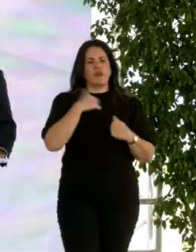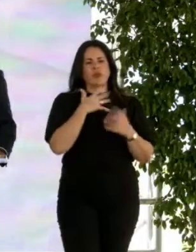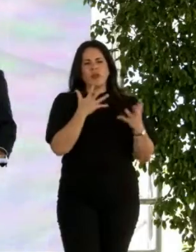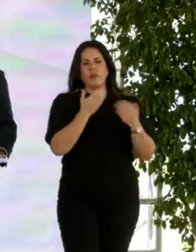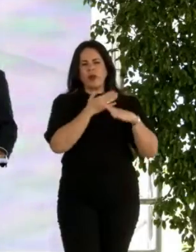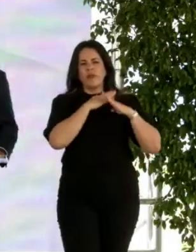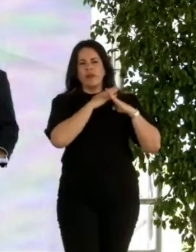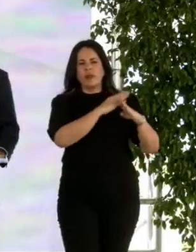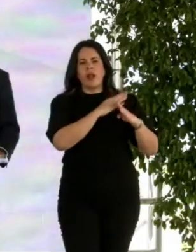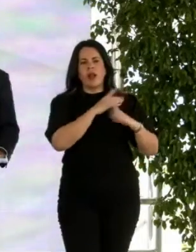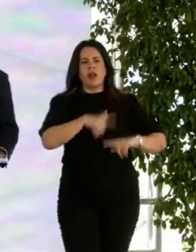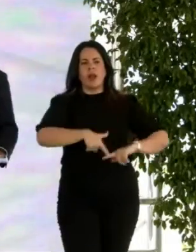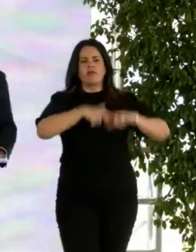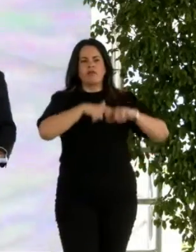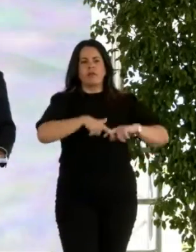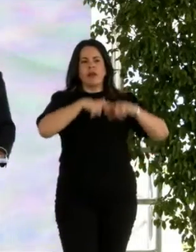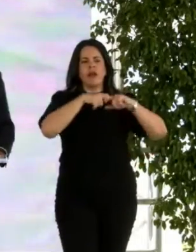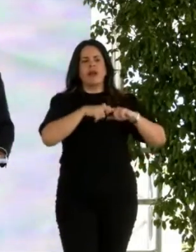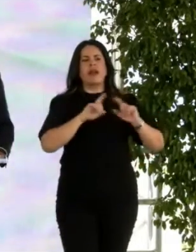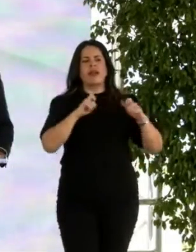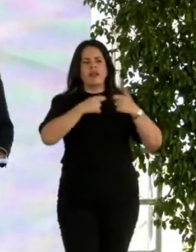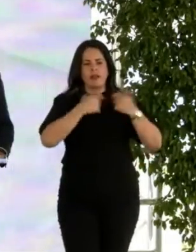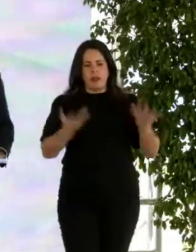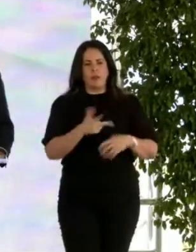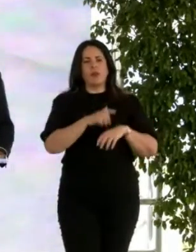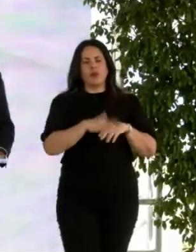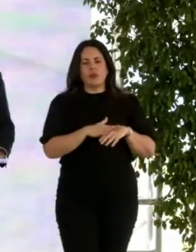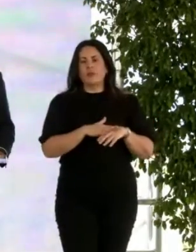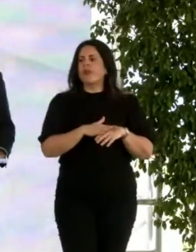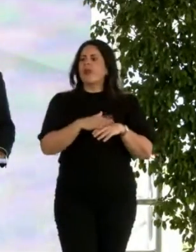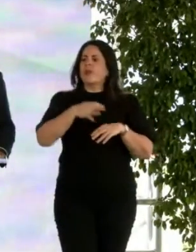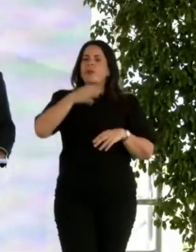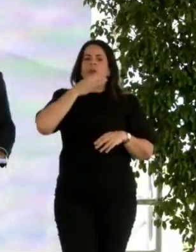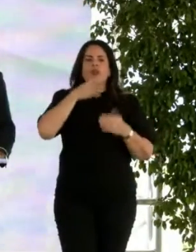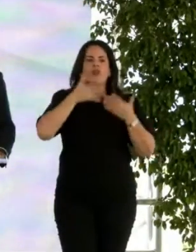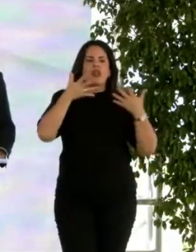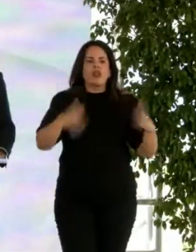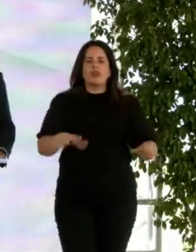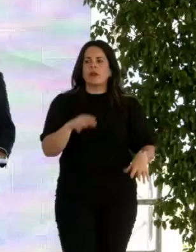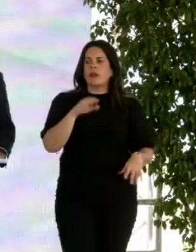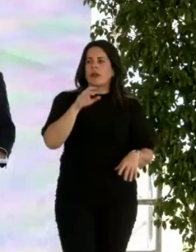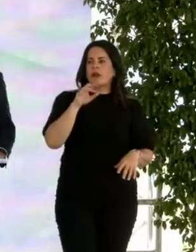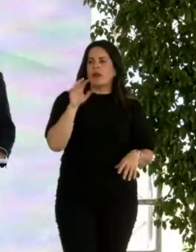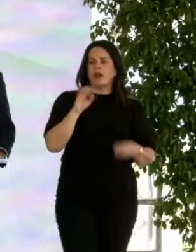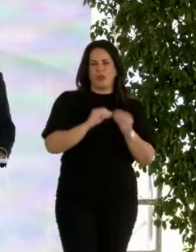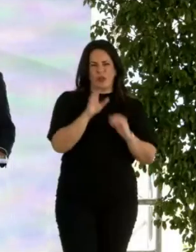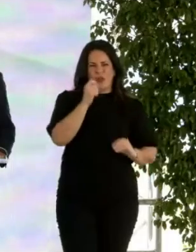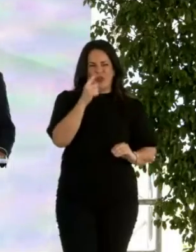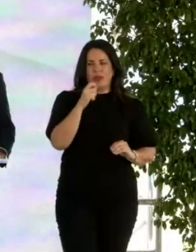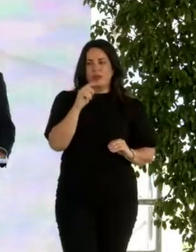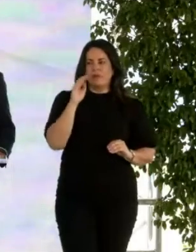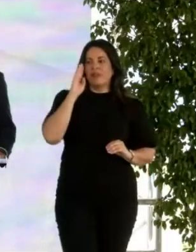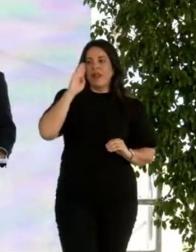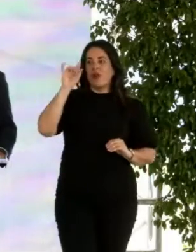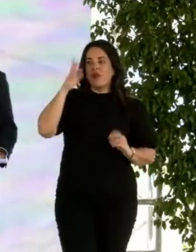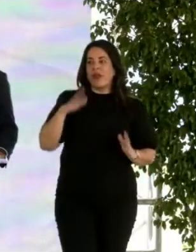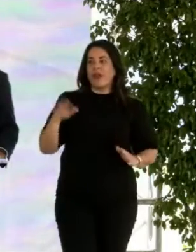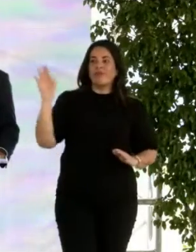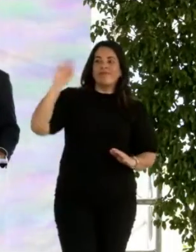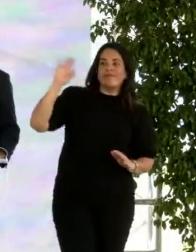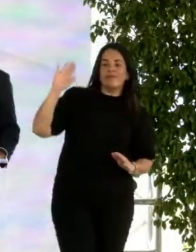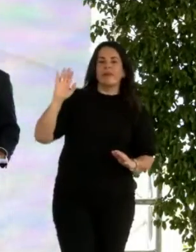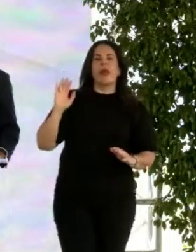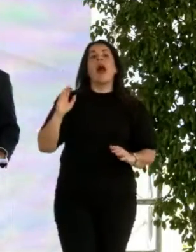evitemos el que se interrumpa el servicio eléctrico en Puerto Rico. Culminamos con Tele 11. Buenas tardes, gobernador, por acá. Yo quisiera Hola.